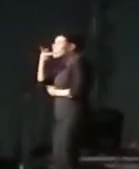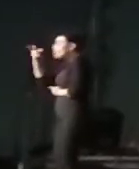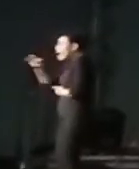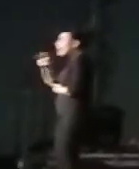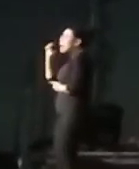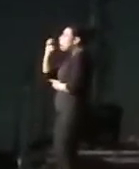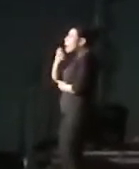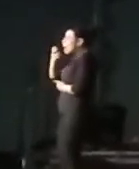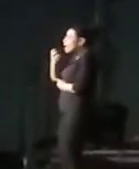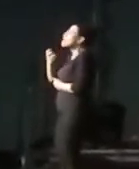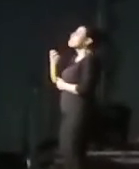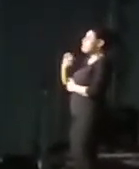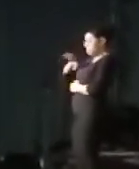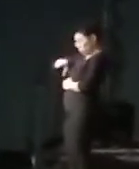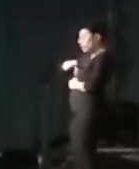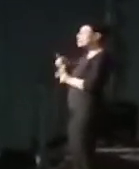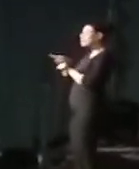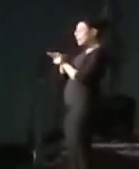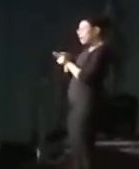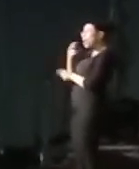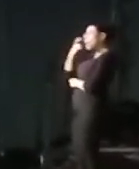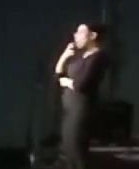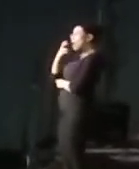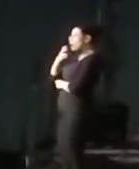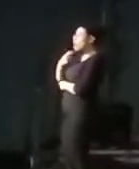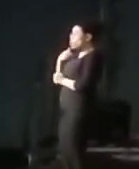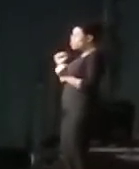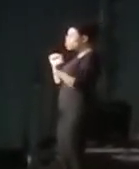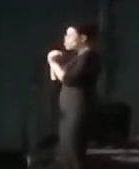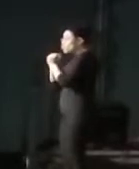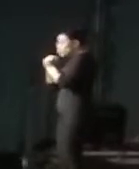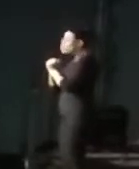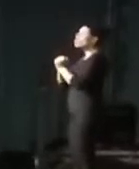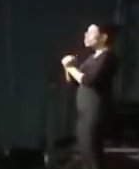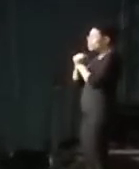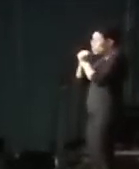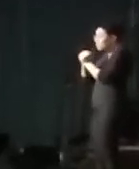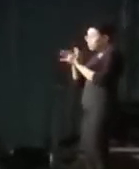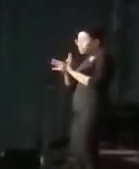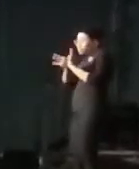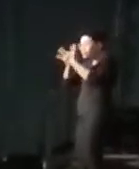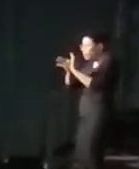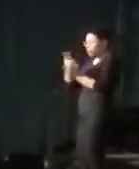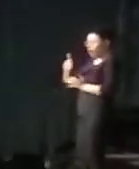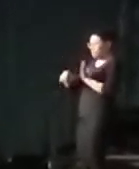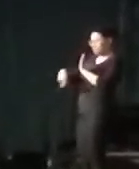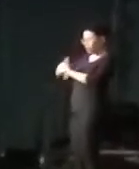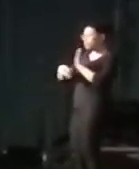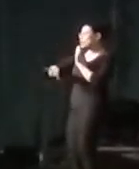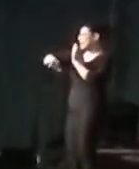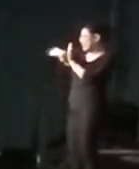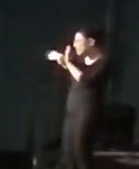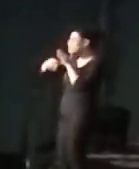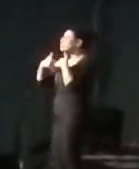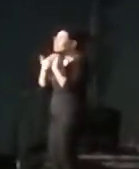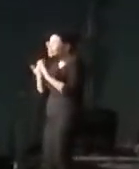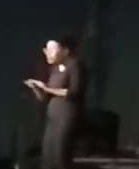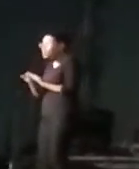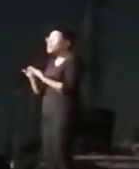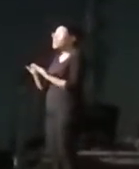Foi maravilhoso. Eu fui com os peritos do Inmetro. Mas não é nem de crime, né? Então, você tem um pouco